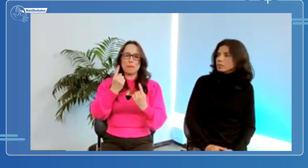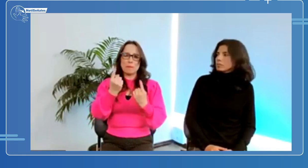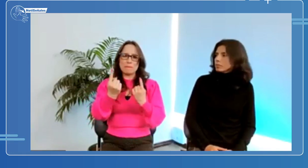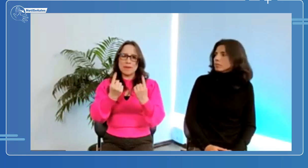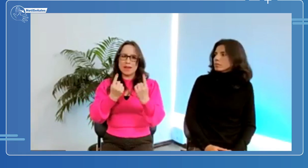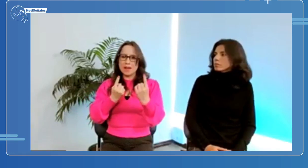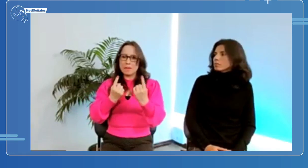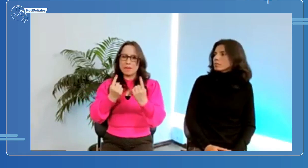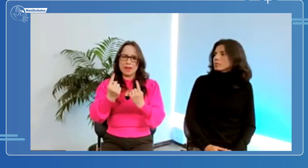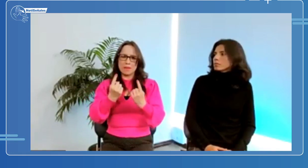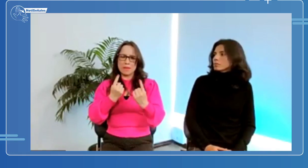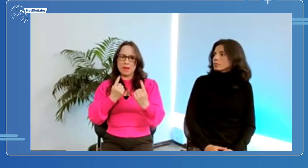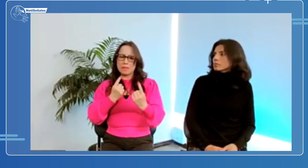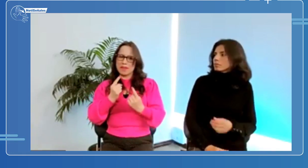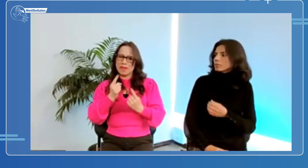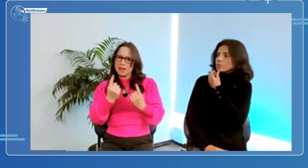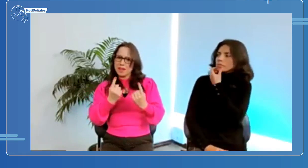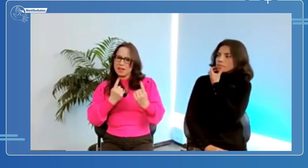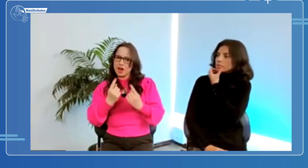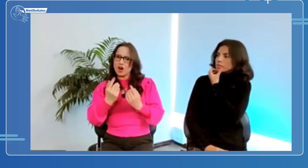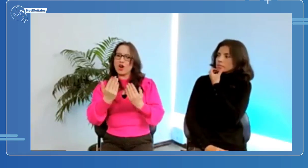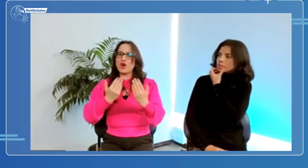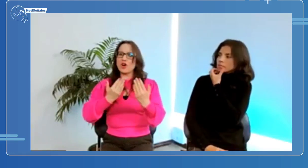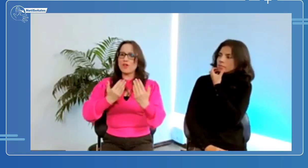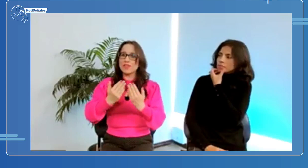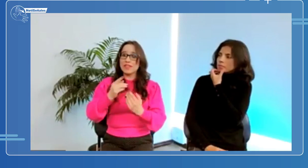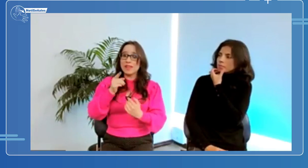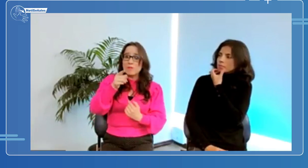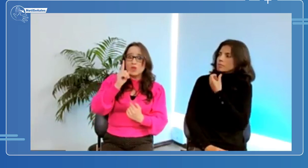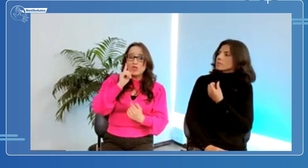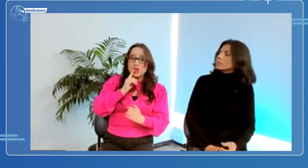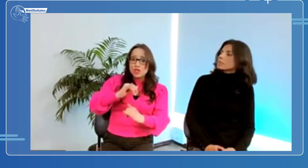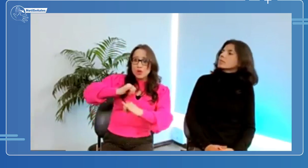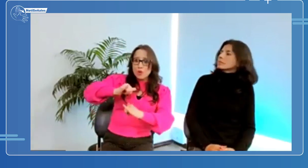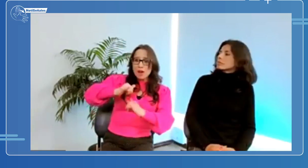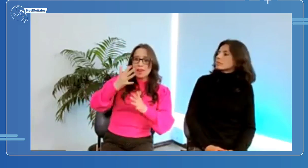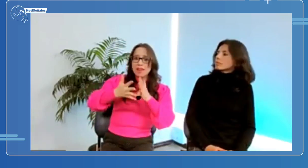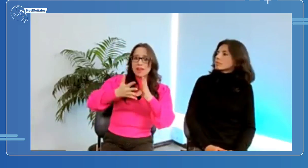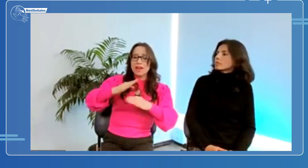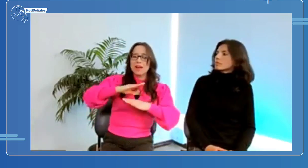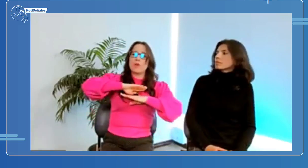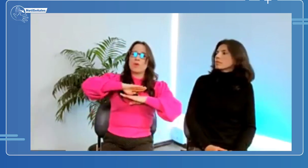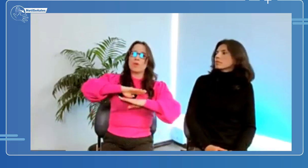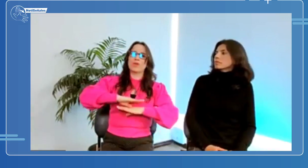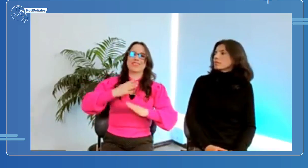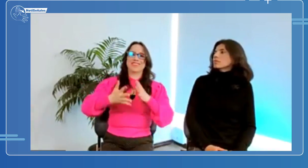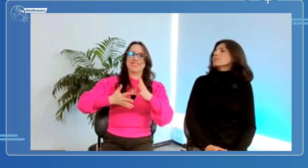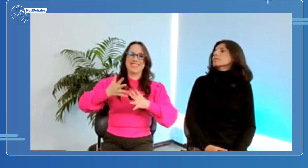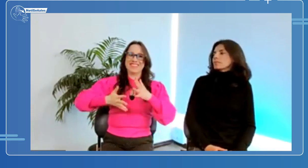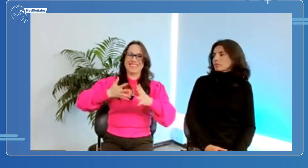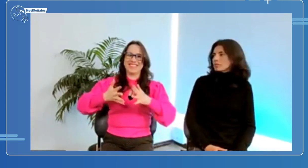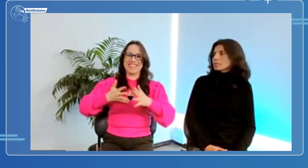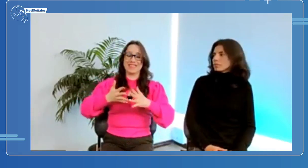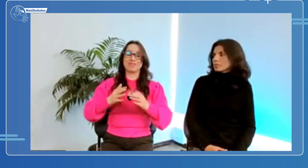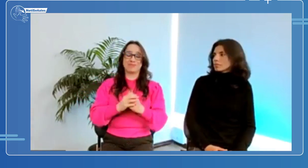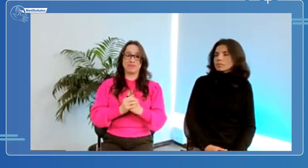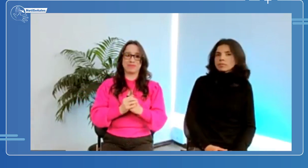a mi cargo, y pues empezaron a acercarse algunas personas sordas, a entrar en confianza, a encontrar